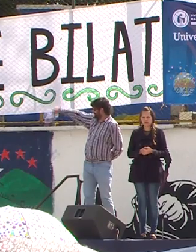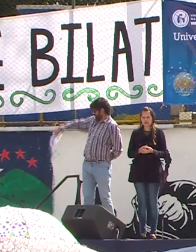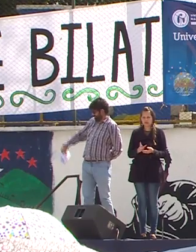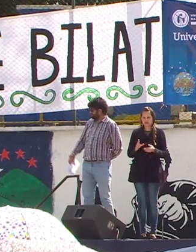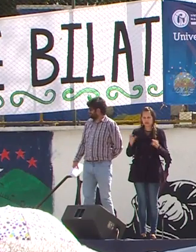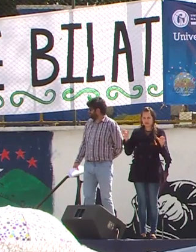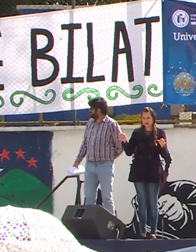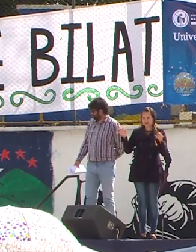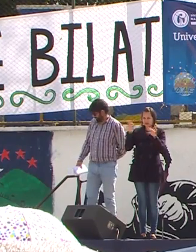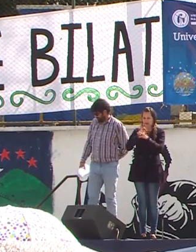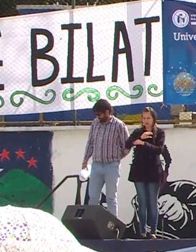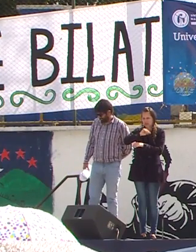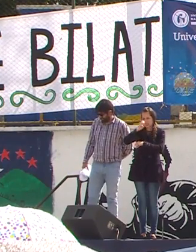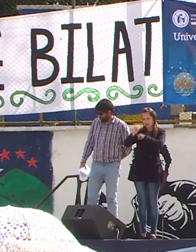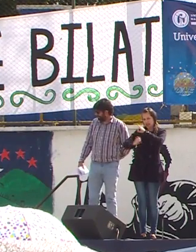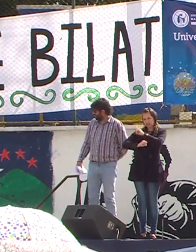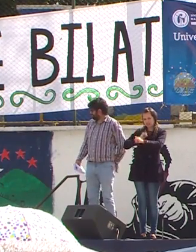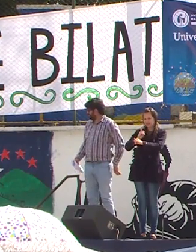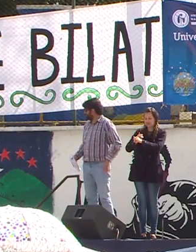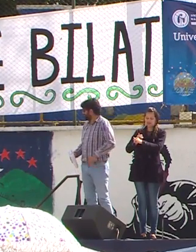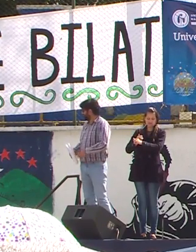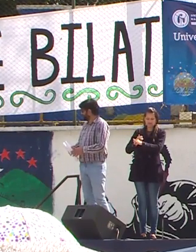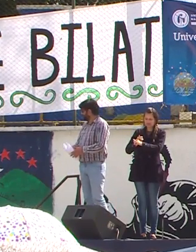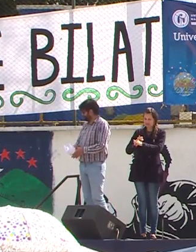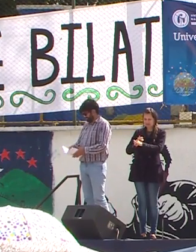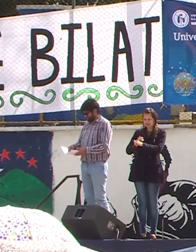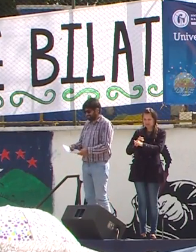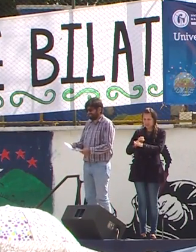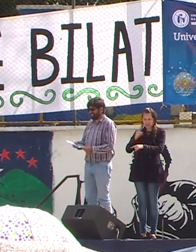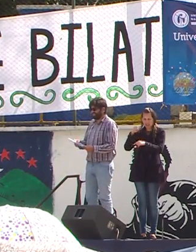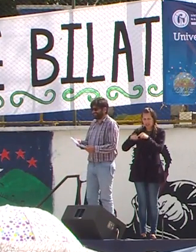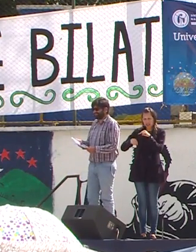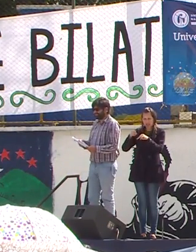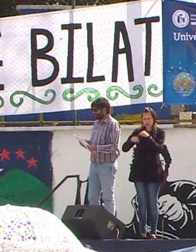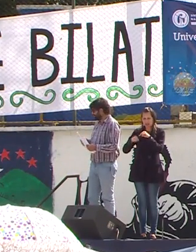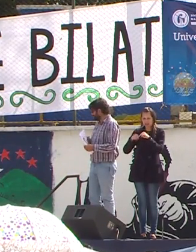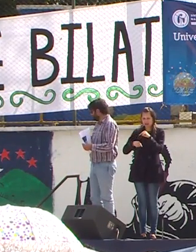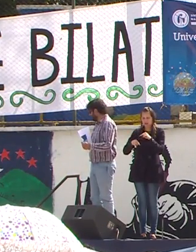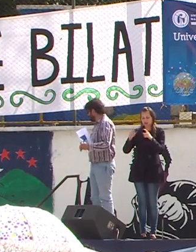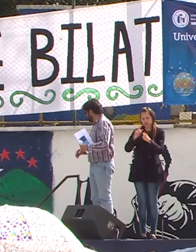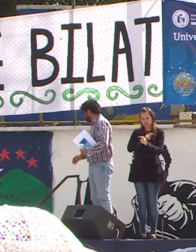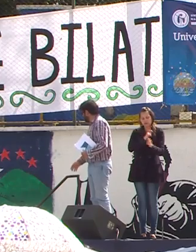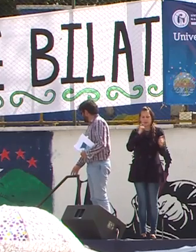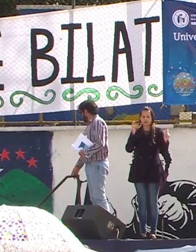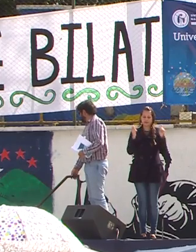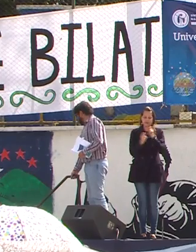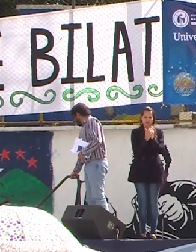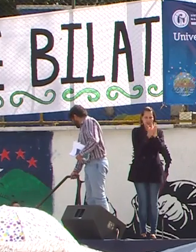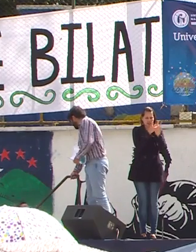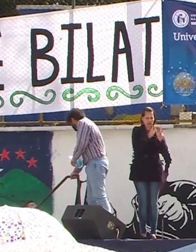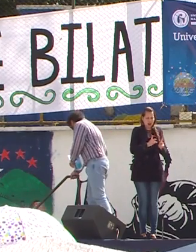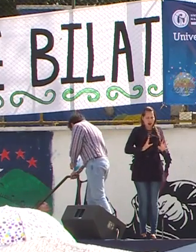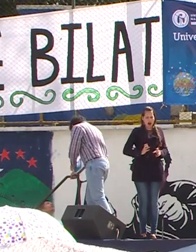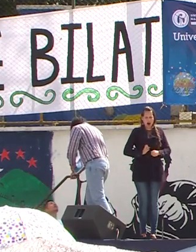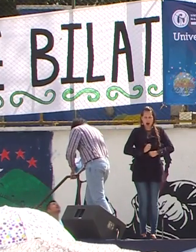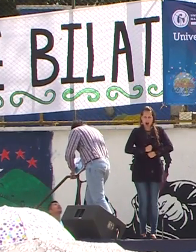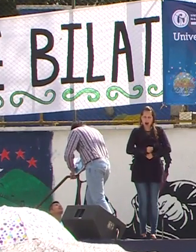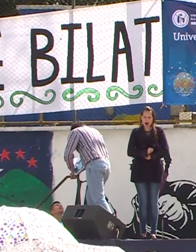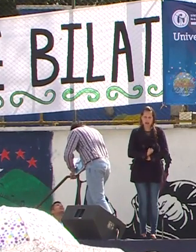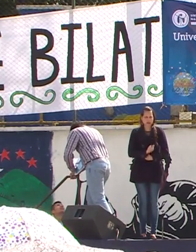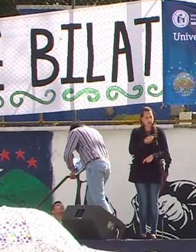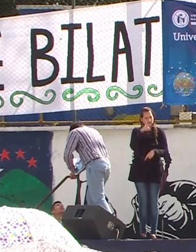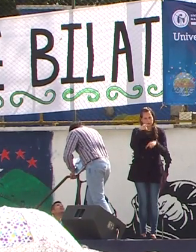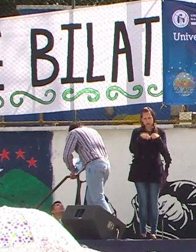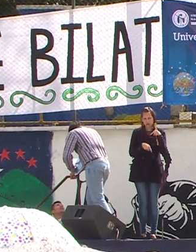internacionalización. No se puede hacer internacionalización de estudiantes con hambre. Hay que